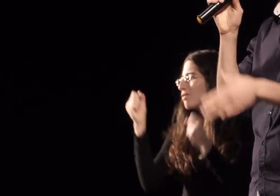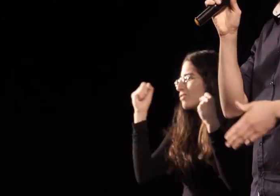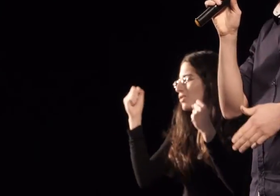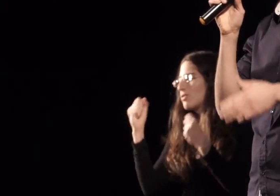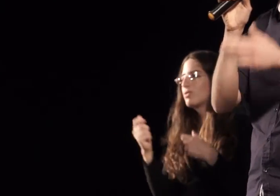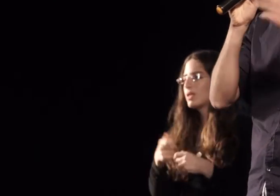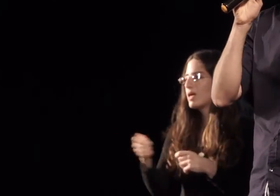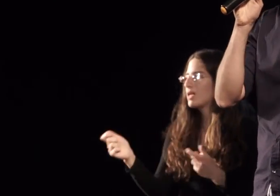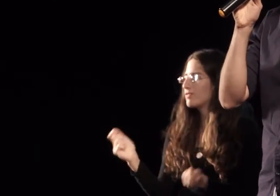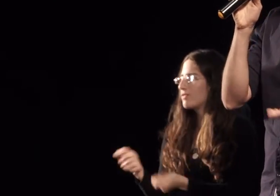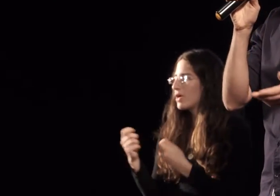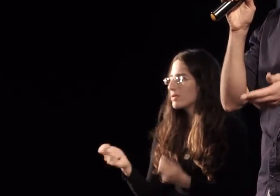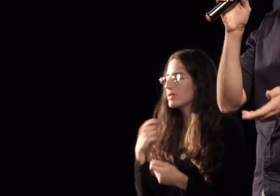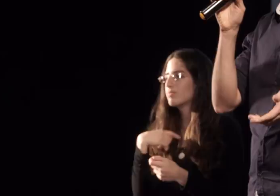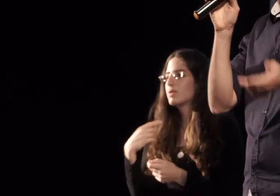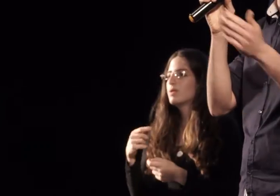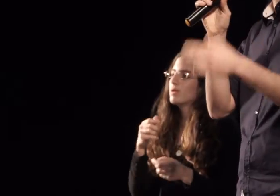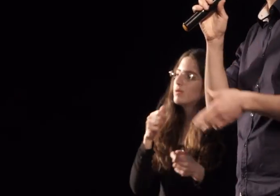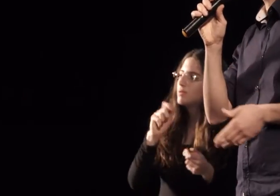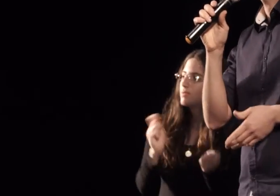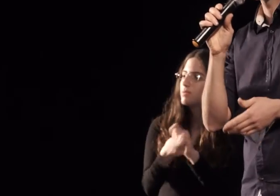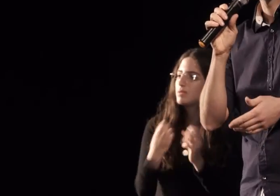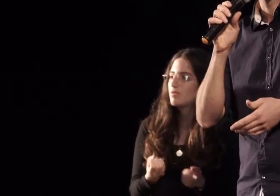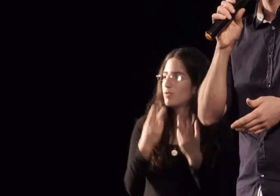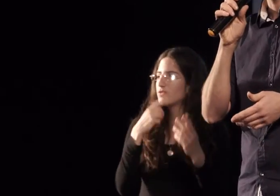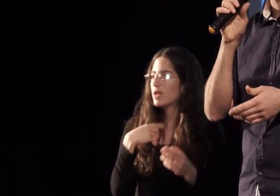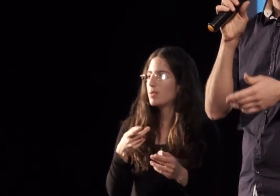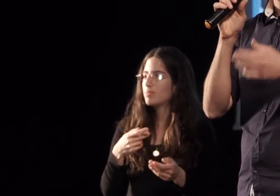חלוקת פליירים, טבעון של מסעדות, סימום מוצרים,